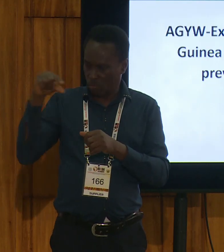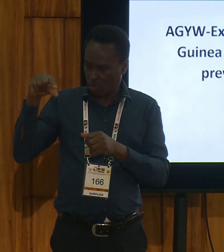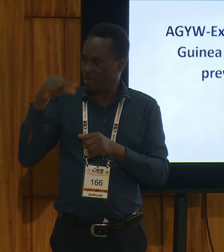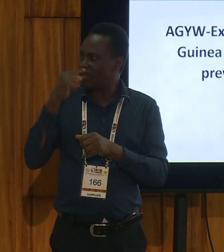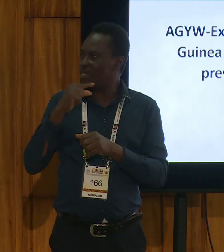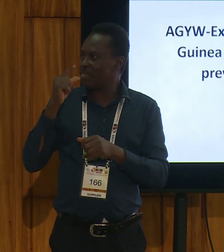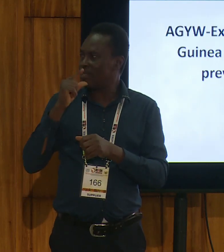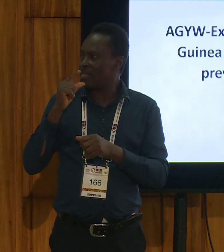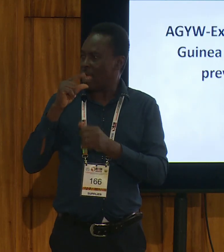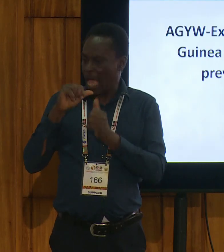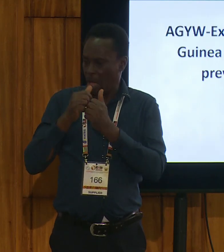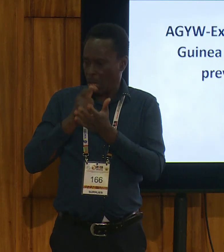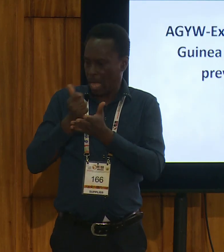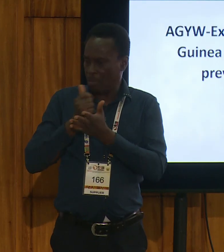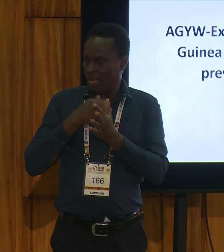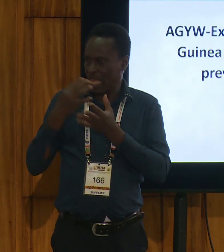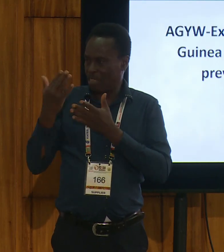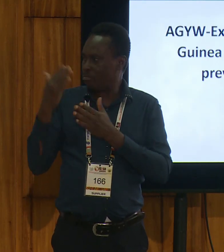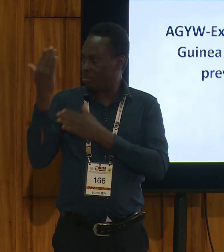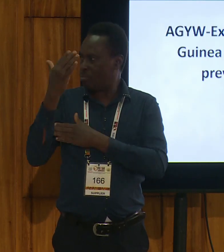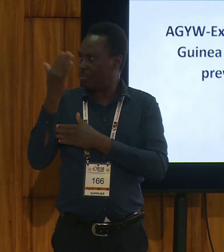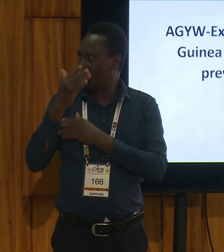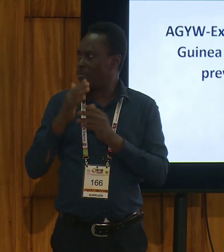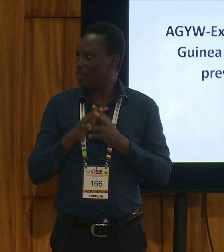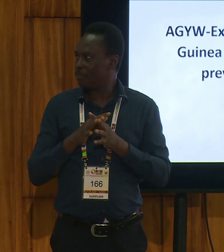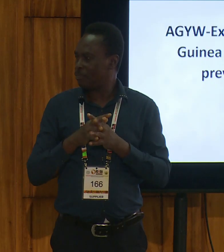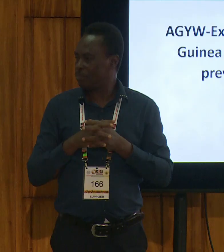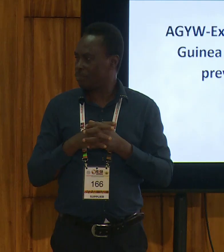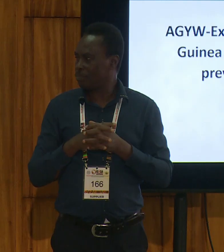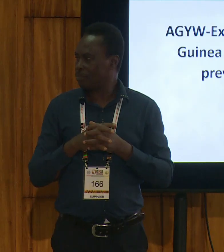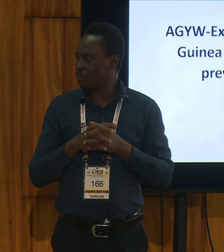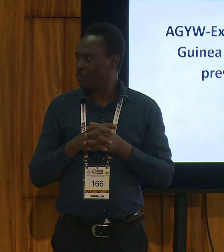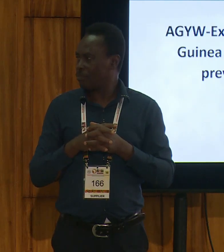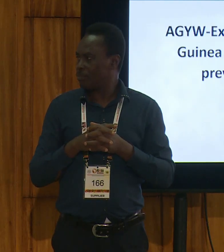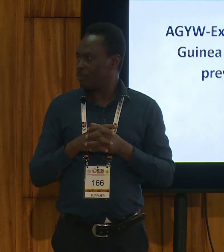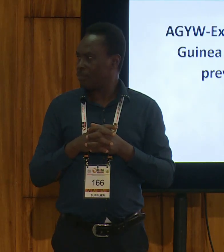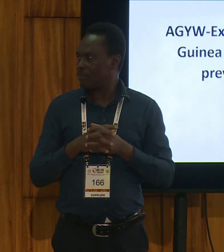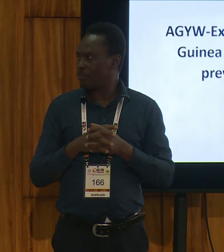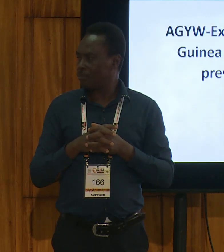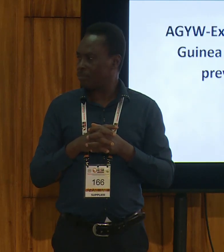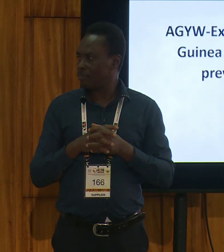testimony just after your presentation, if I'm not wrong. Thanks.